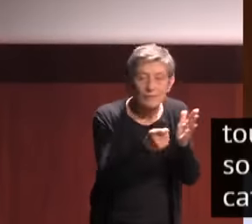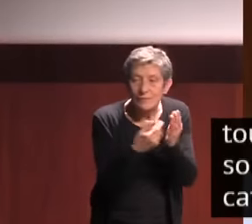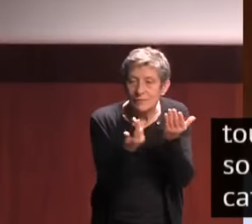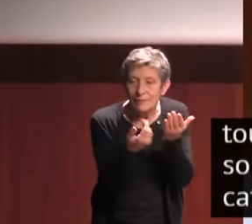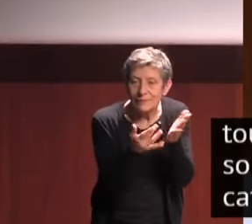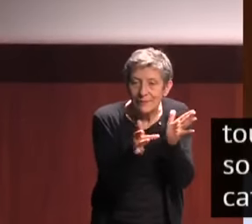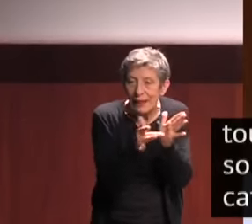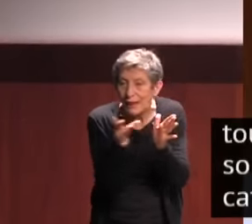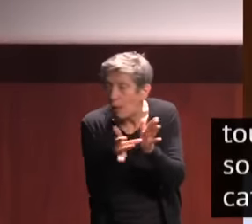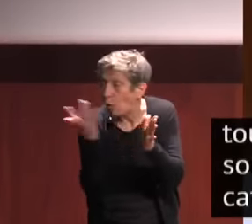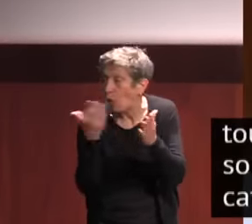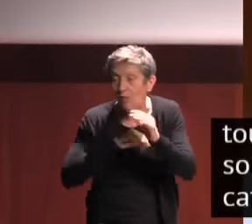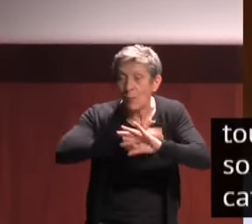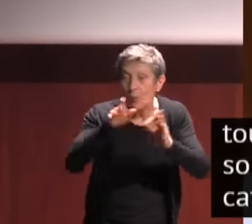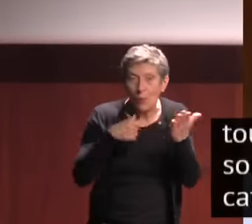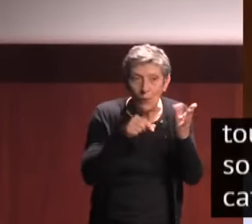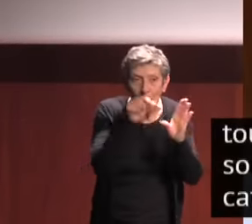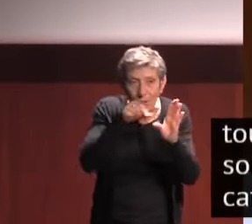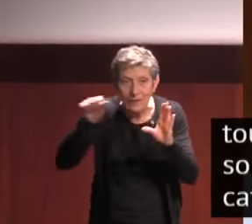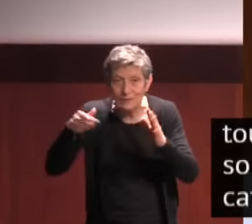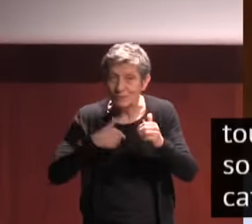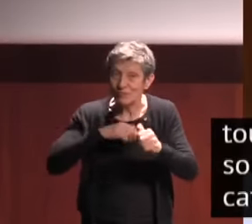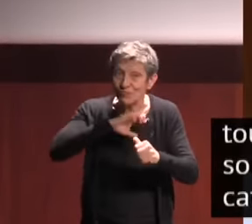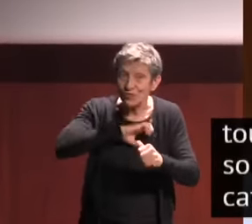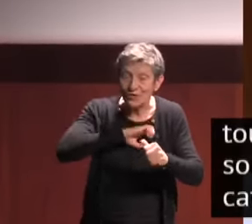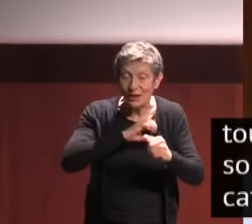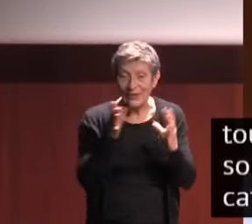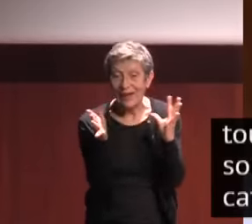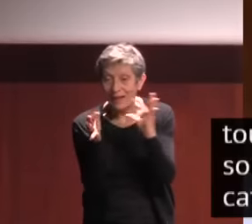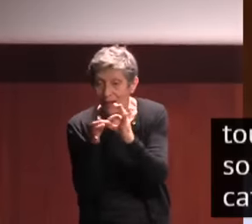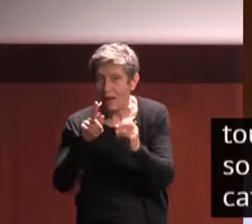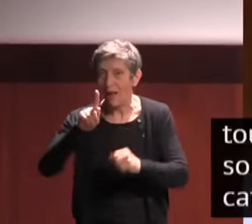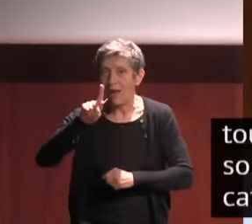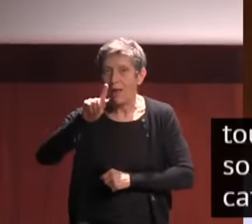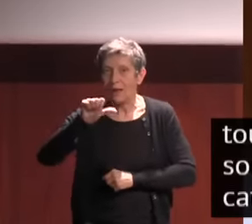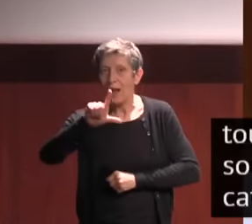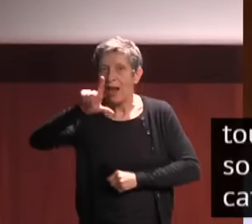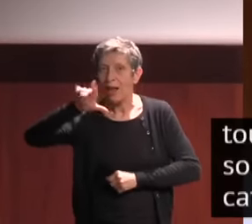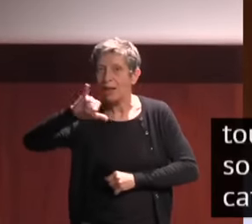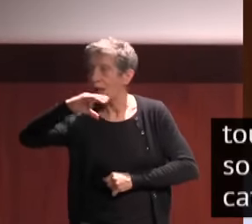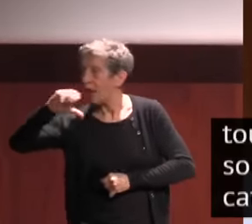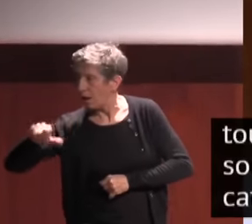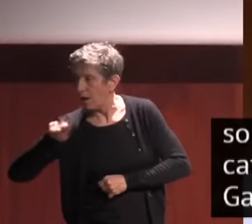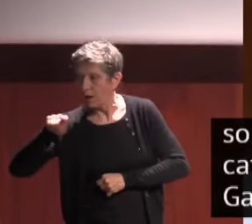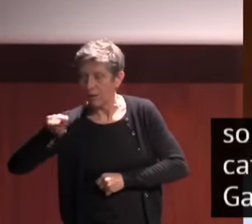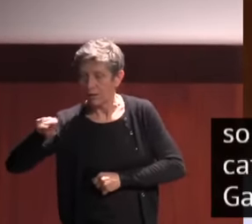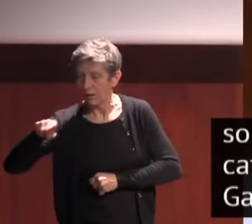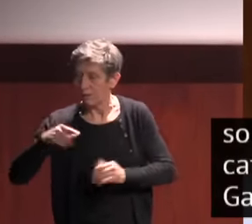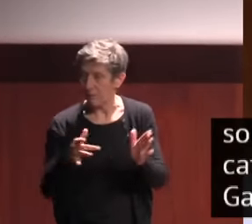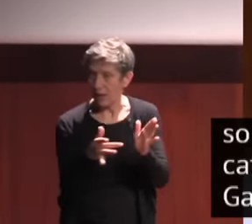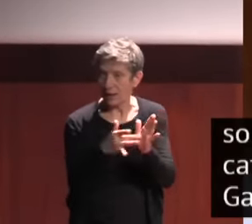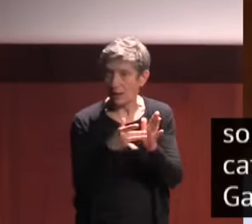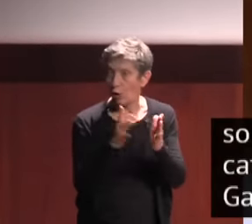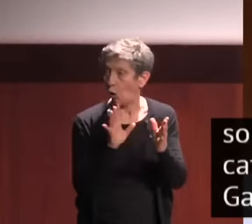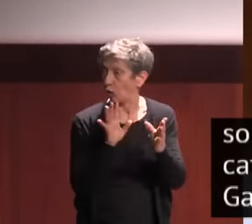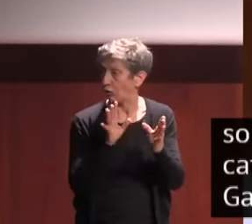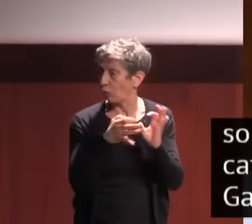faire de mes documents, de lier les liens Gallica, lorsque c'est possible, sur mon catalogue en ligne,